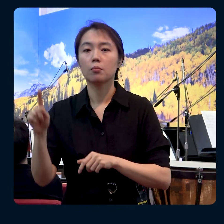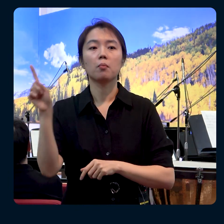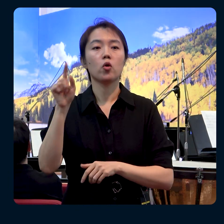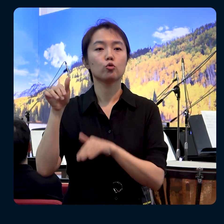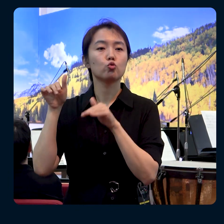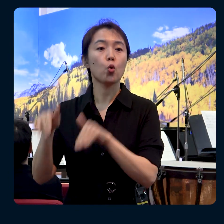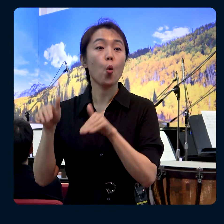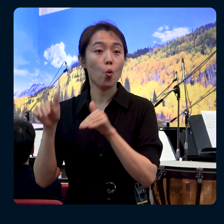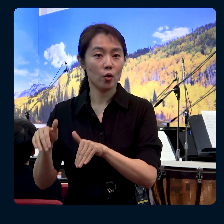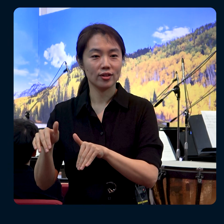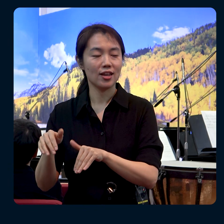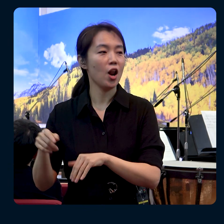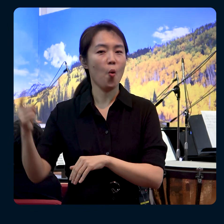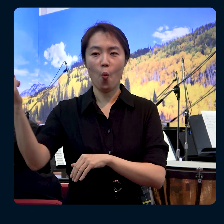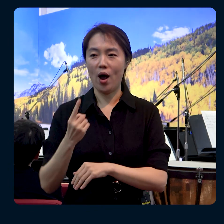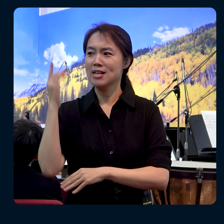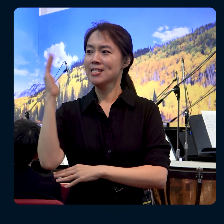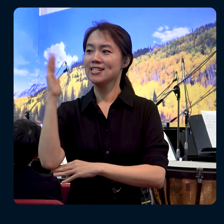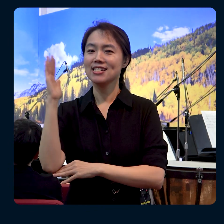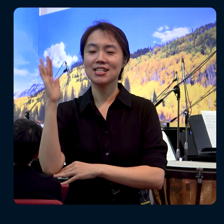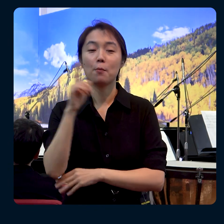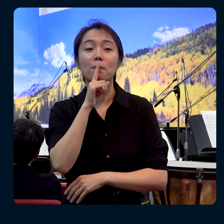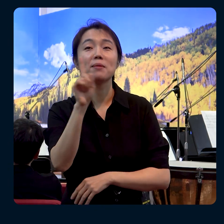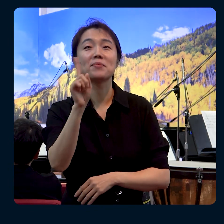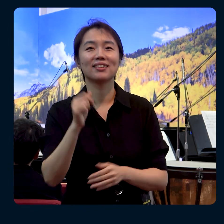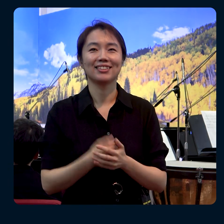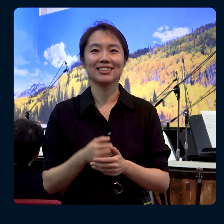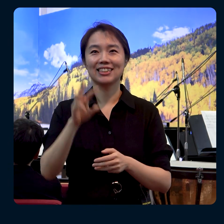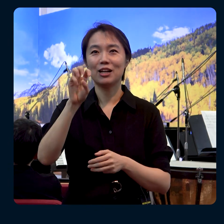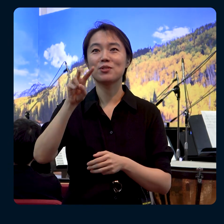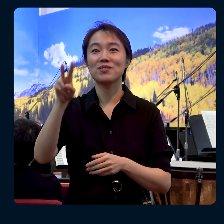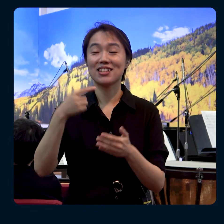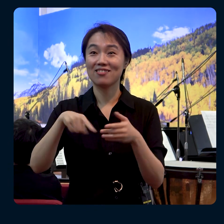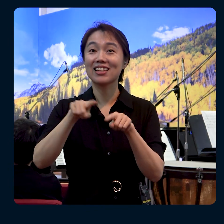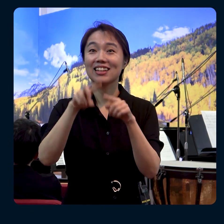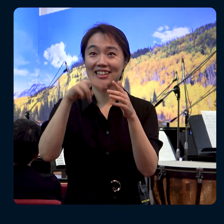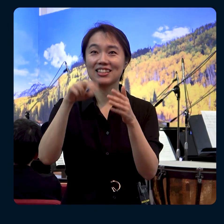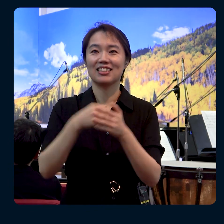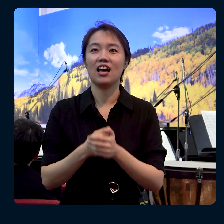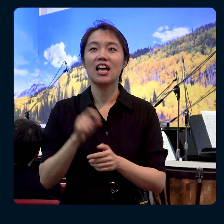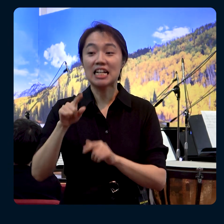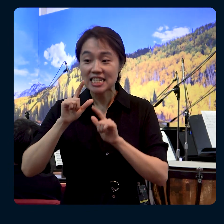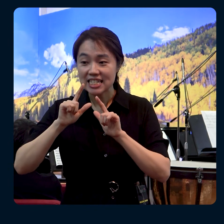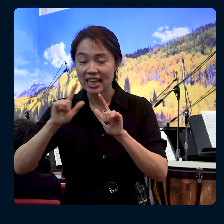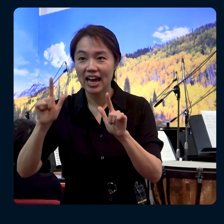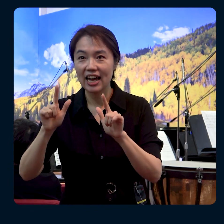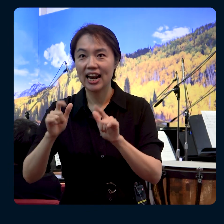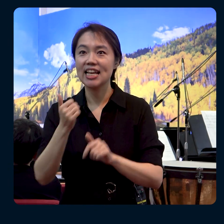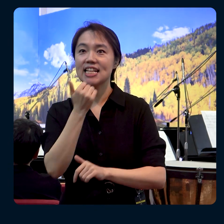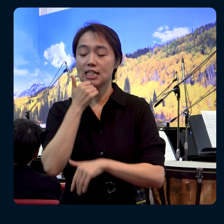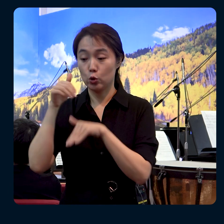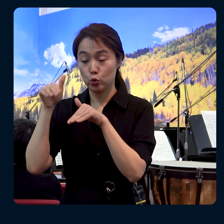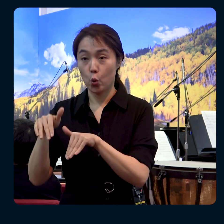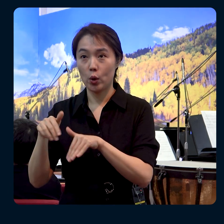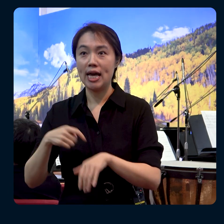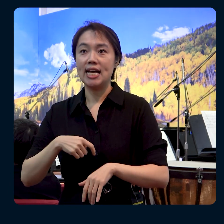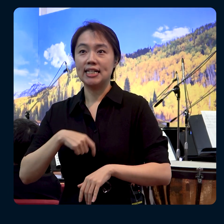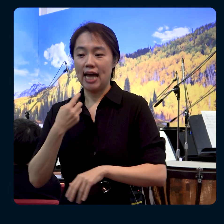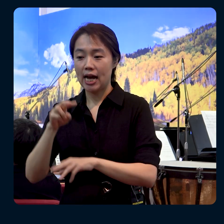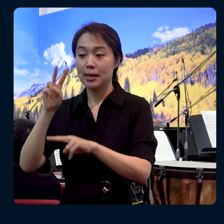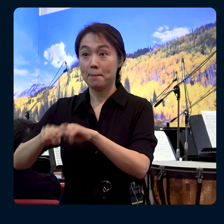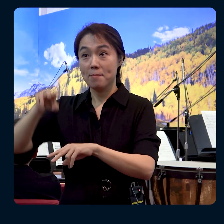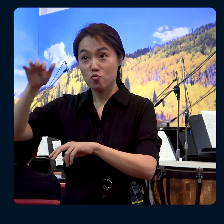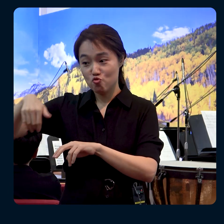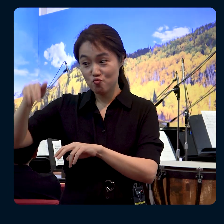소식을 가져왔어요. 32절 같이 읽겠습니다. 32절 같이 읽습니다. 그날에 이삭의 종들이